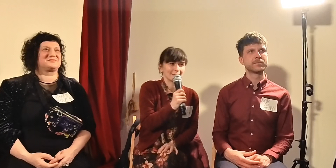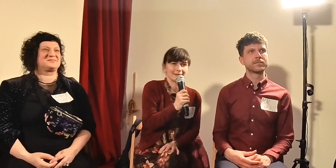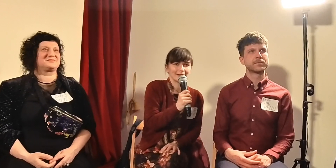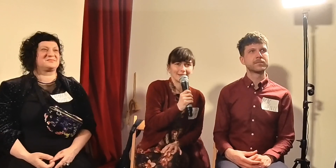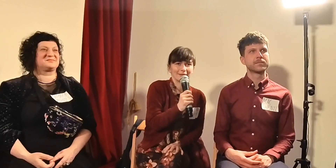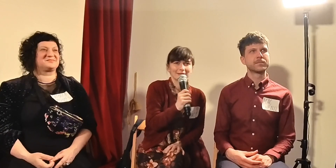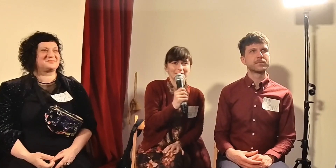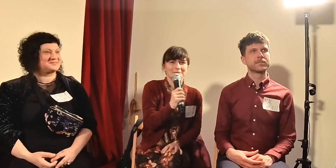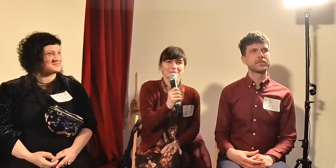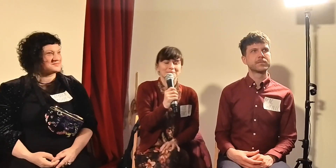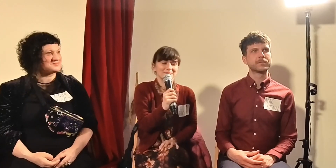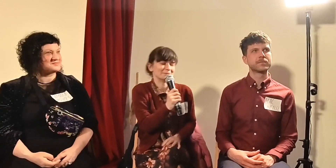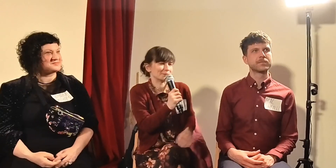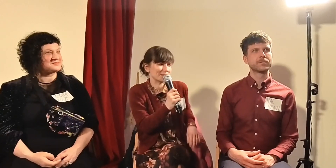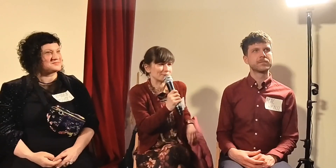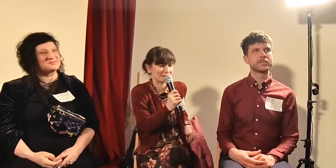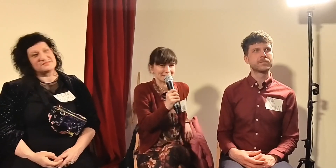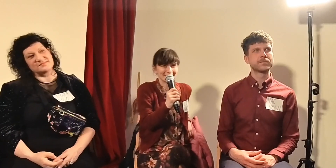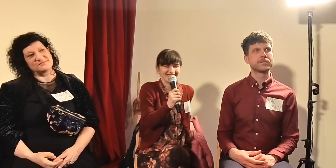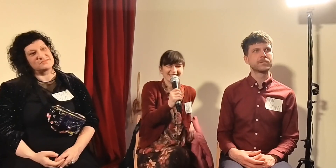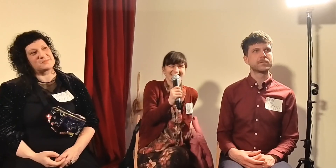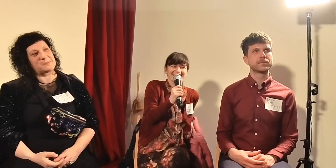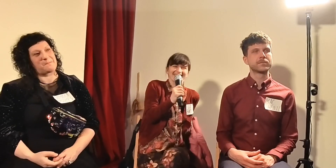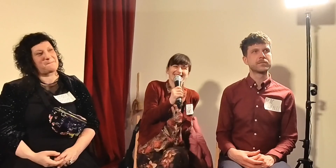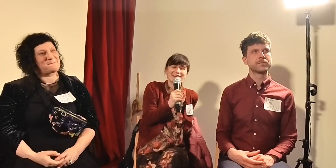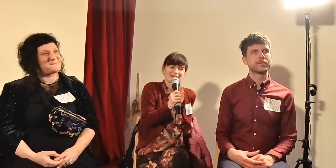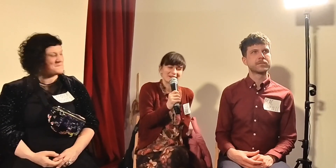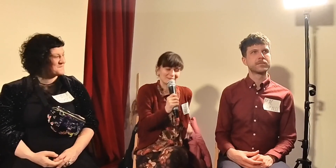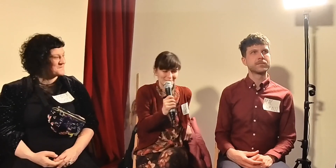takže se na tyhle věci moc nekoukám.